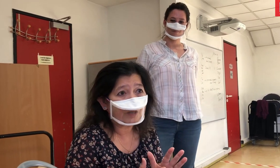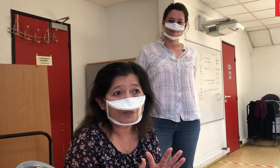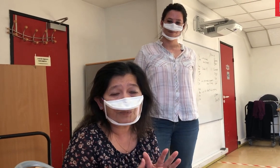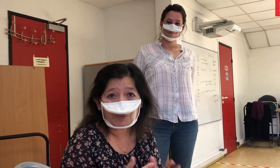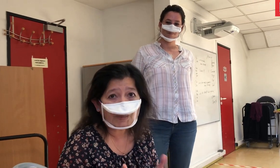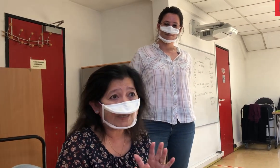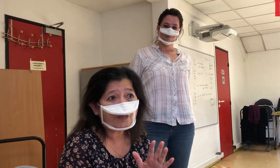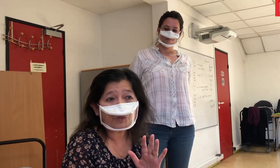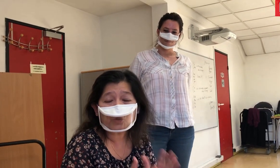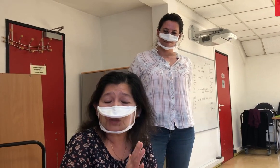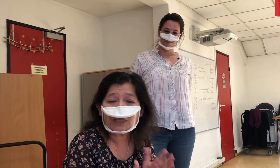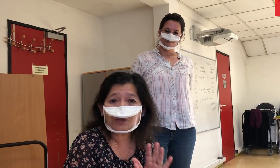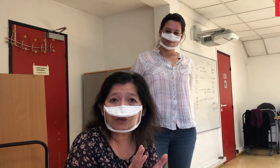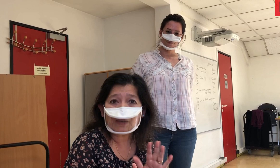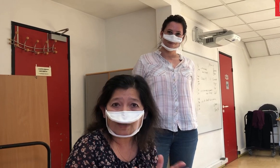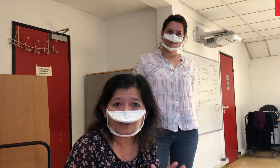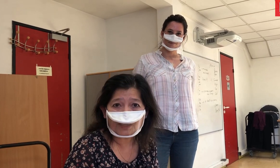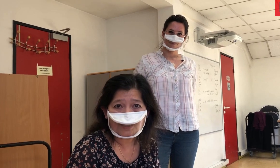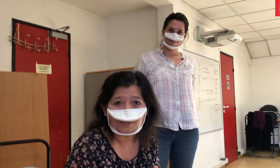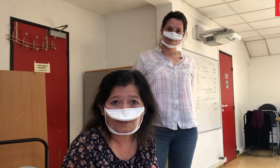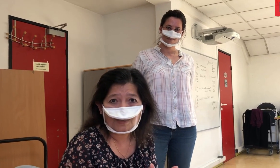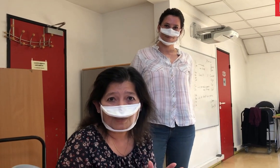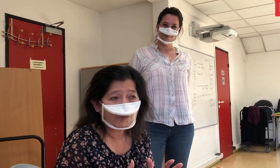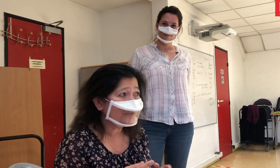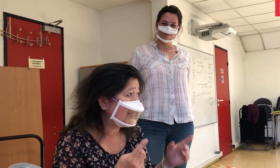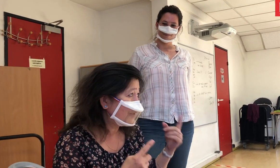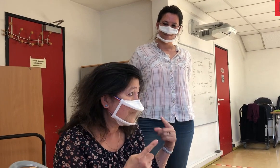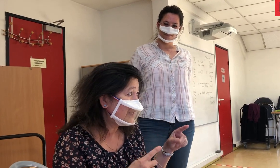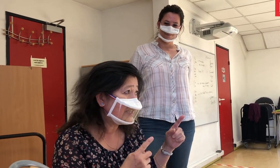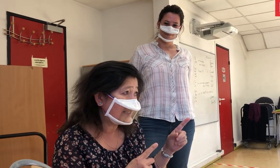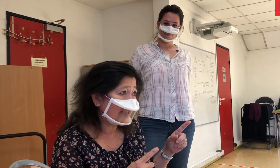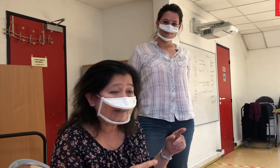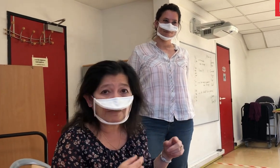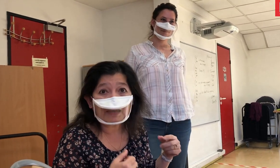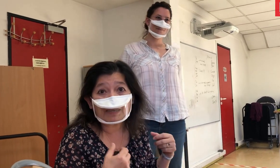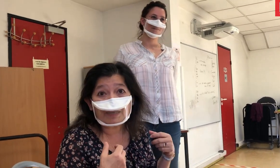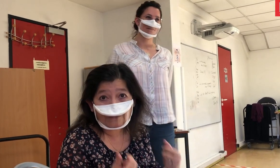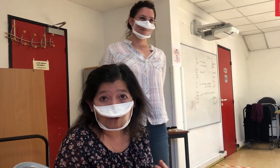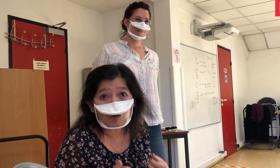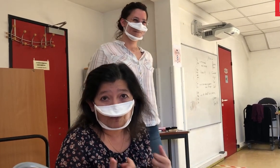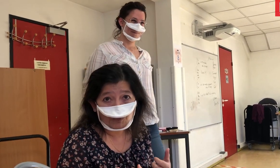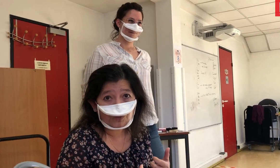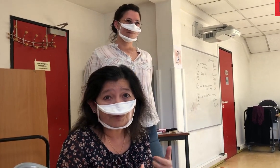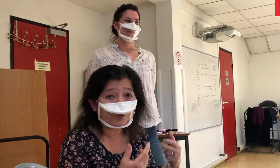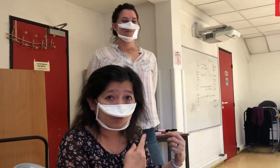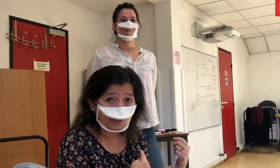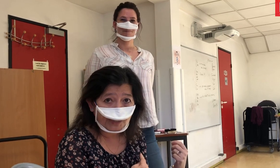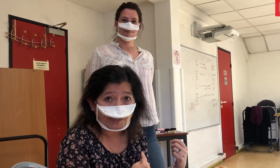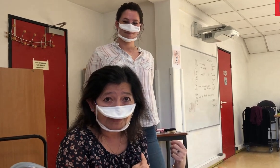ne peut pas parler, elle ne communique que par la langue des signes. Donc ça les oblige, les élèves, à faire un effort en plus pour communiquer avec elle.